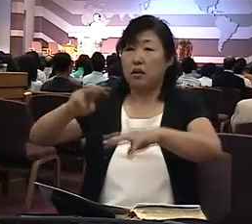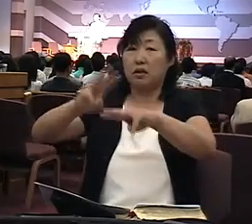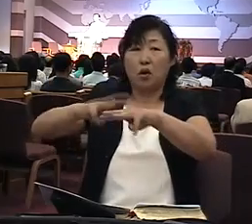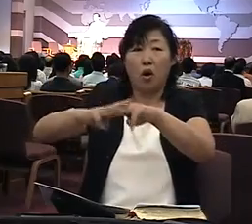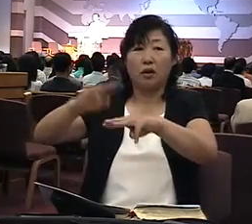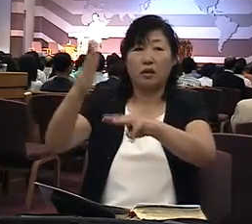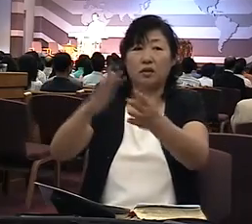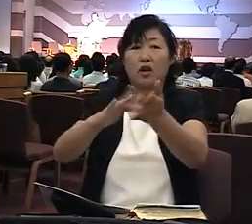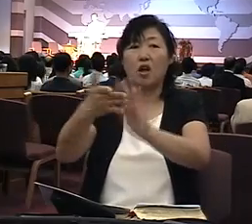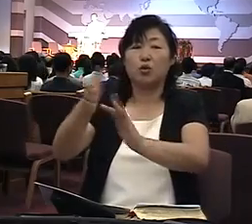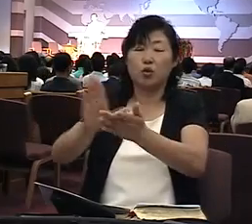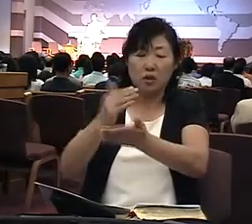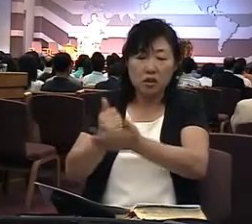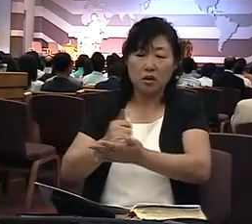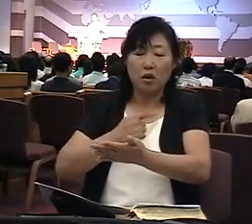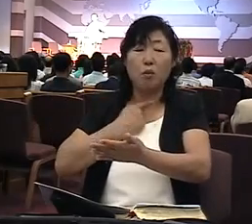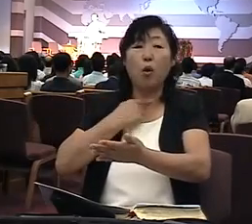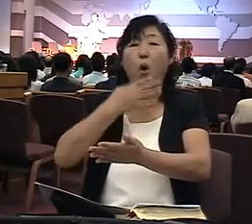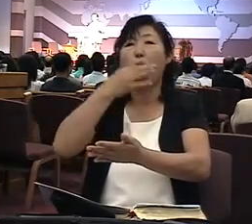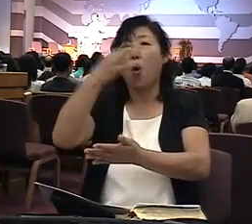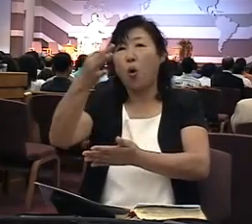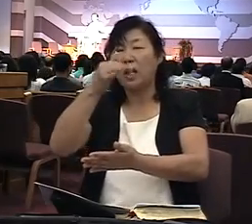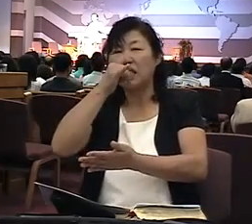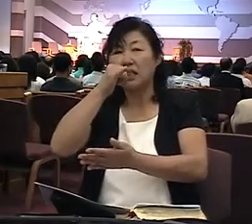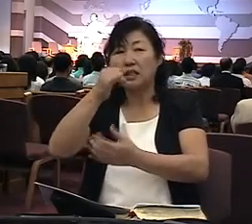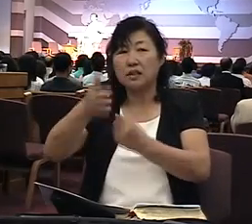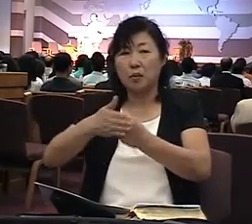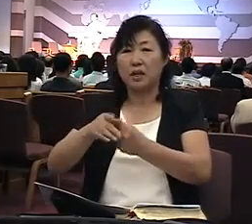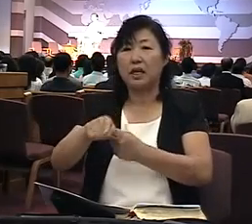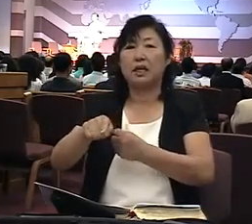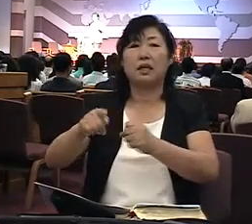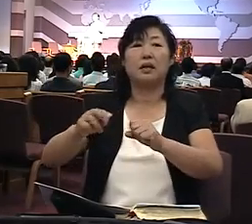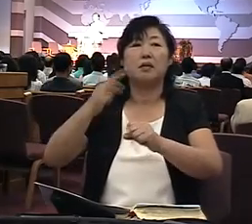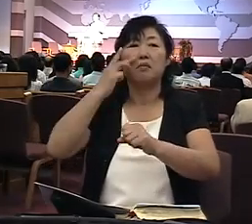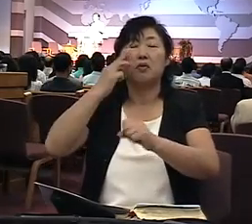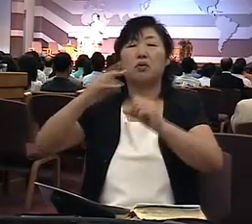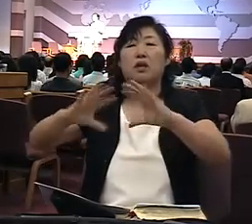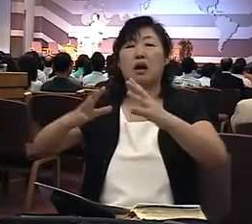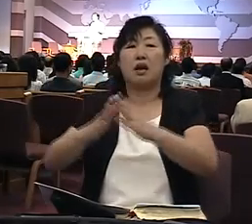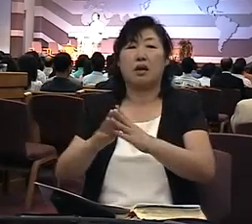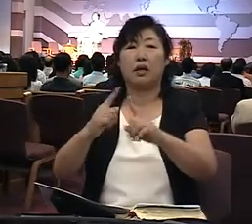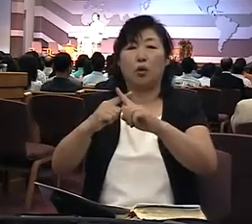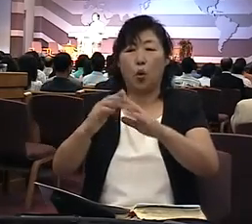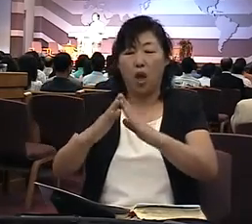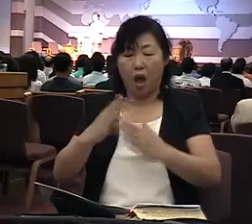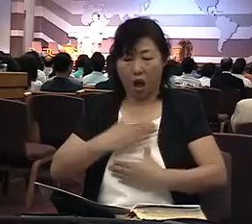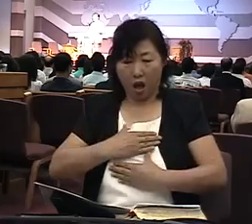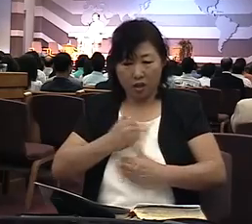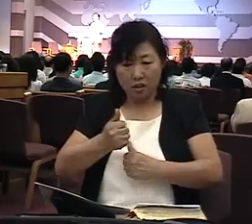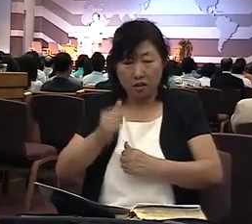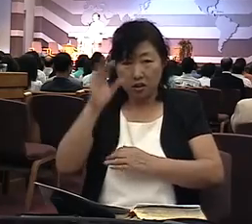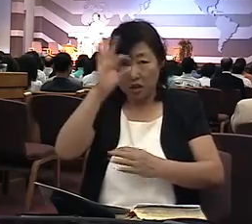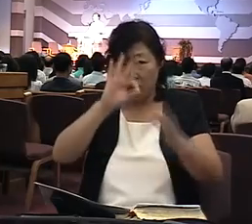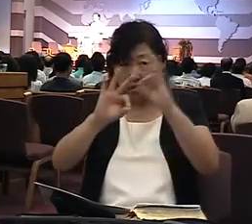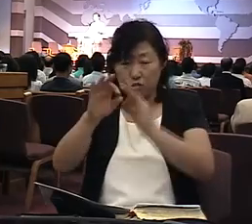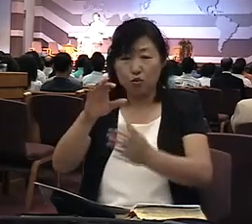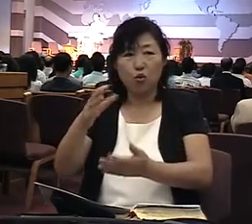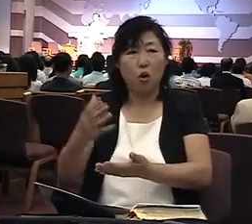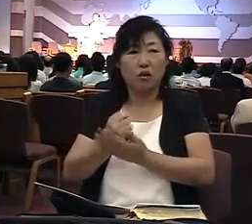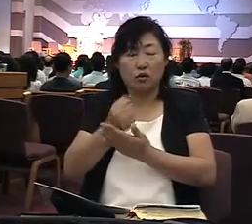대한 그 목소리가 있었기 때문에 이 나라의 백성들이 그리고 교회가 안정을 찾을 수 있었습니다. 그리고 존 파이퍼